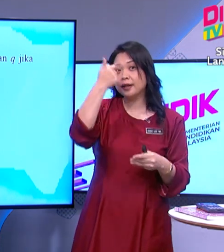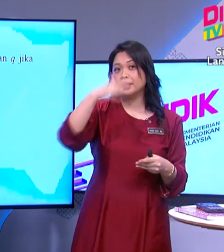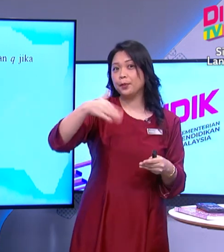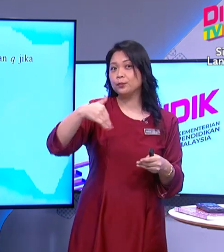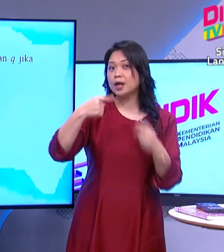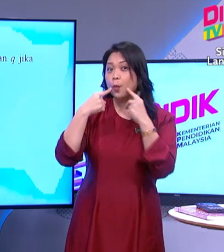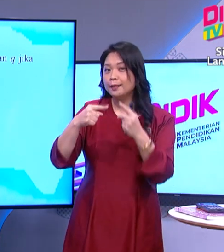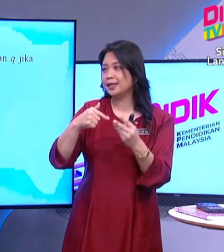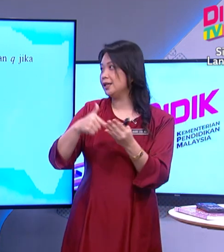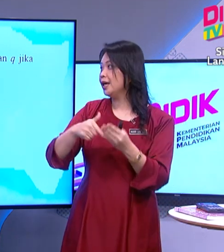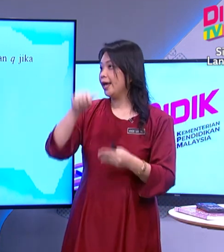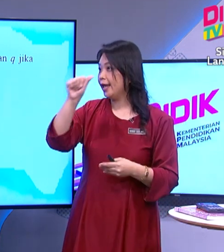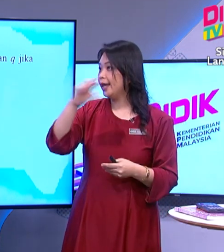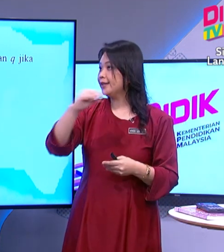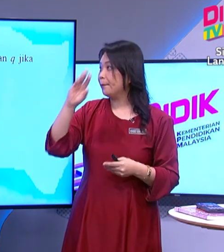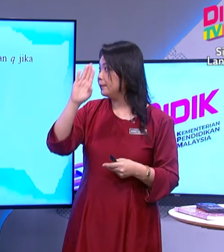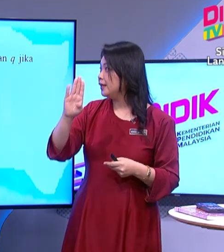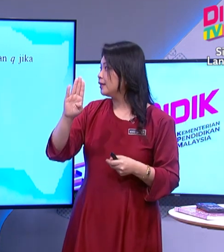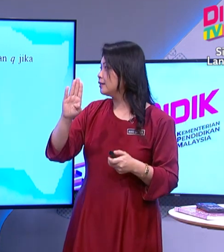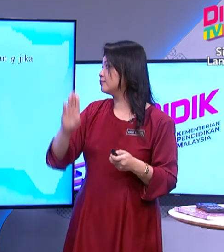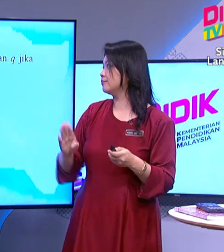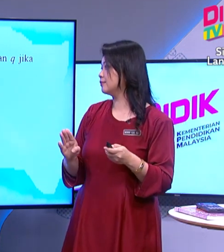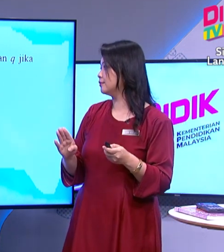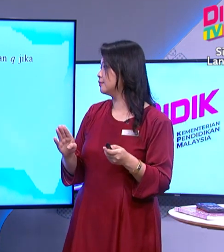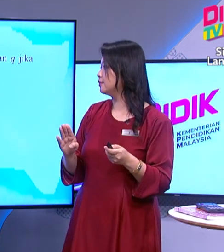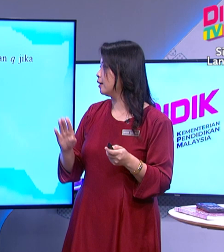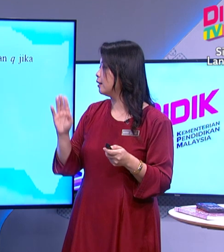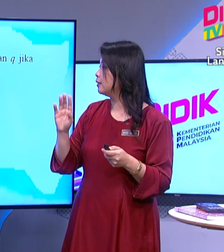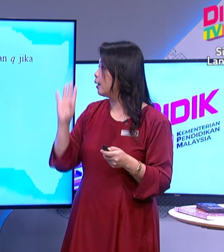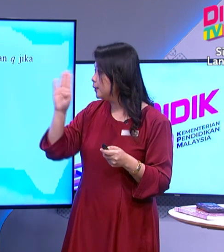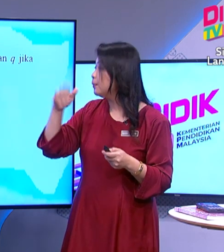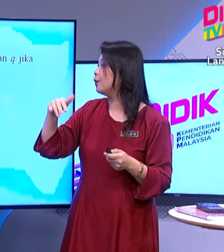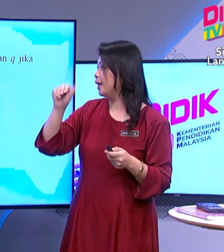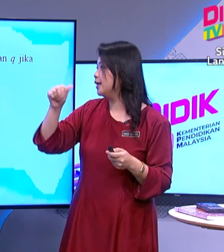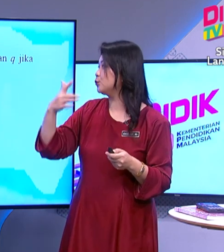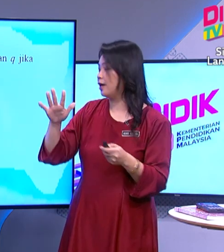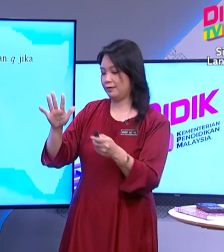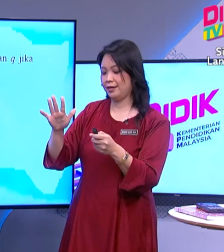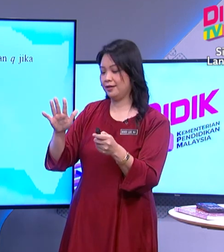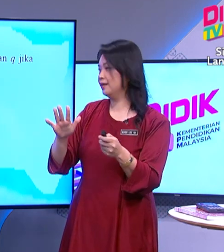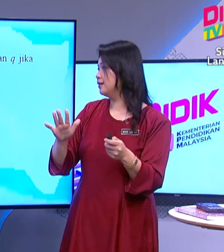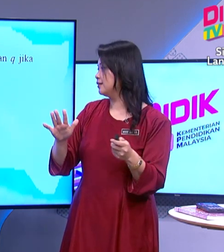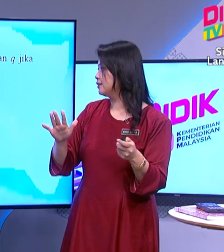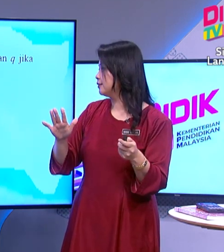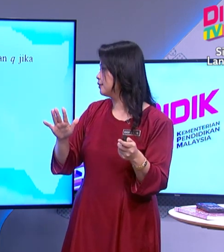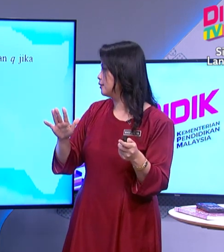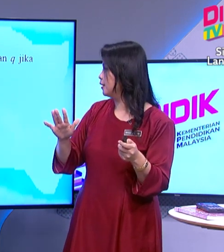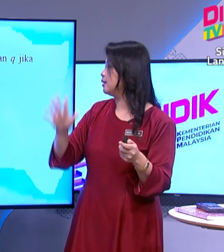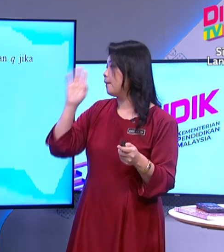sebab kita belum jawab lagi Heeh jumping Hai Abi belum East sudah menguning Oke